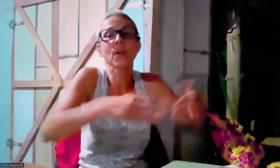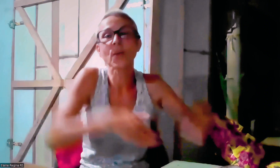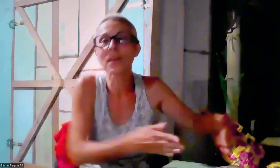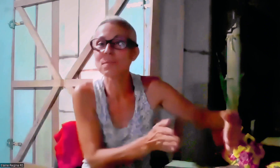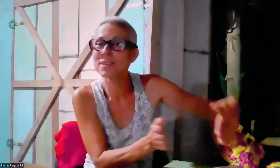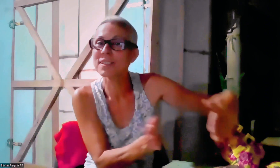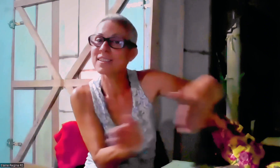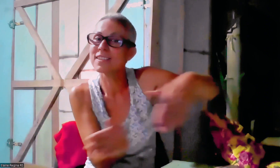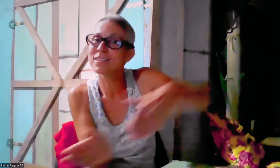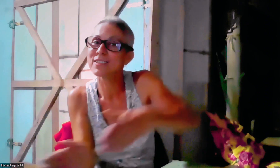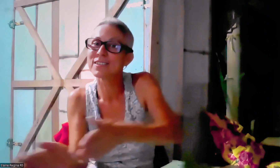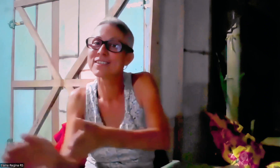o teu caminho.